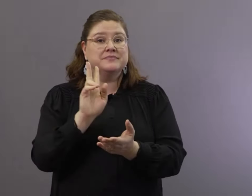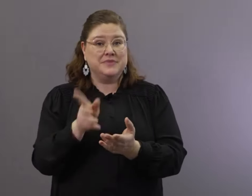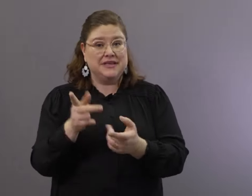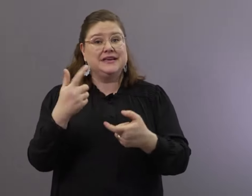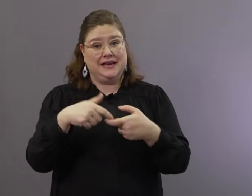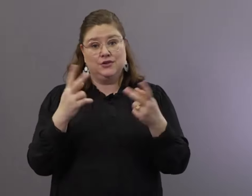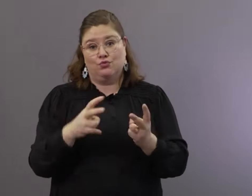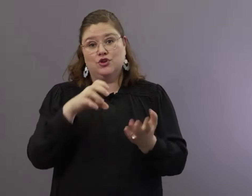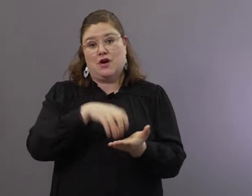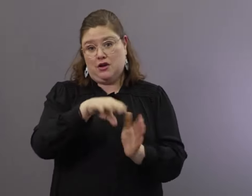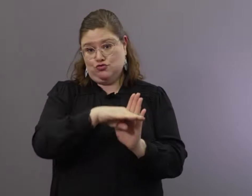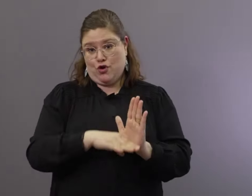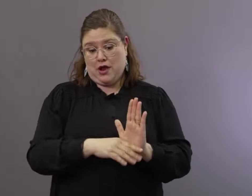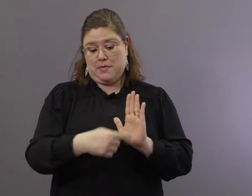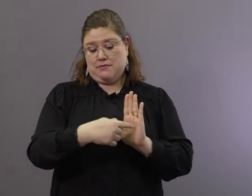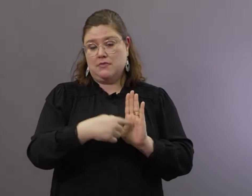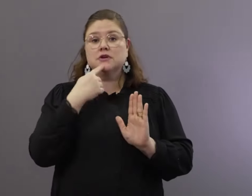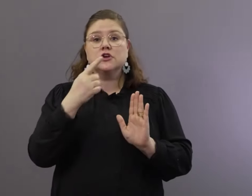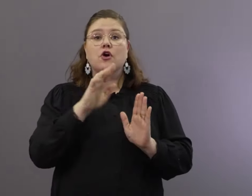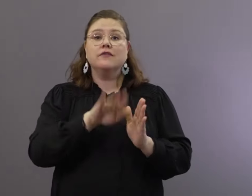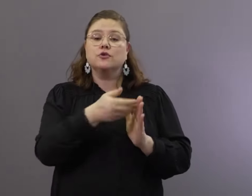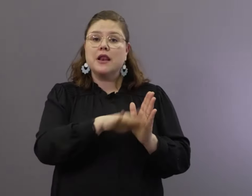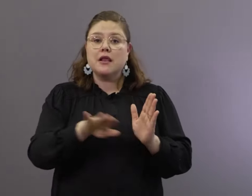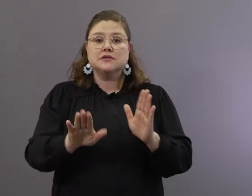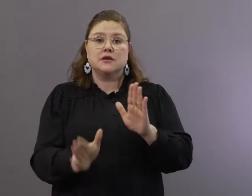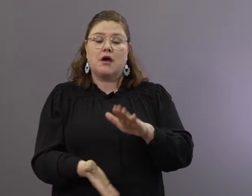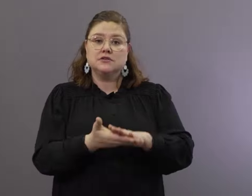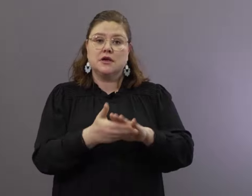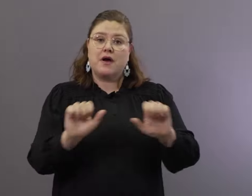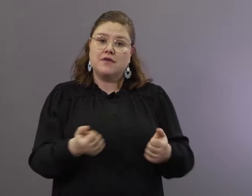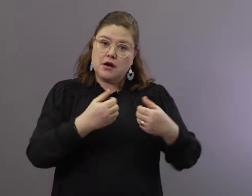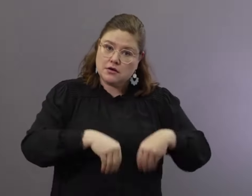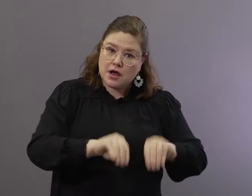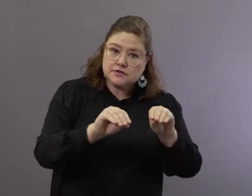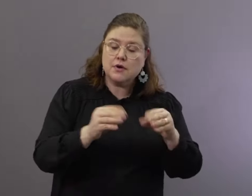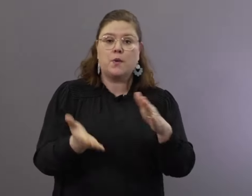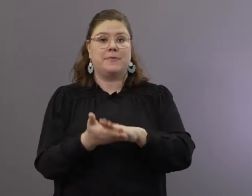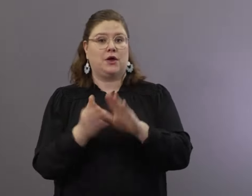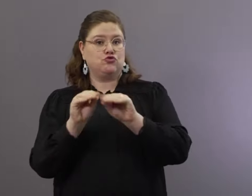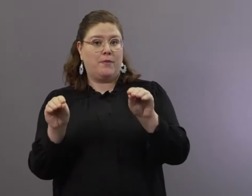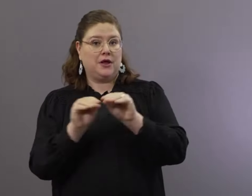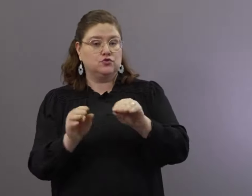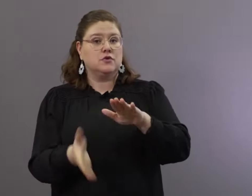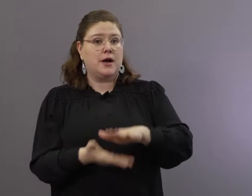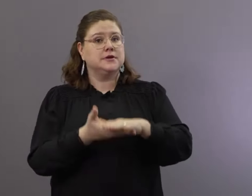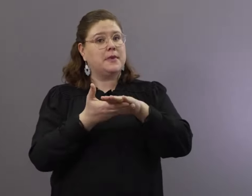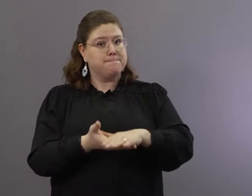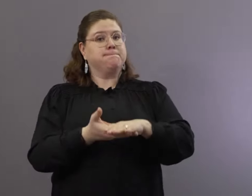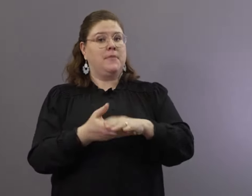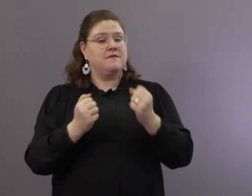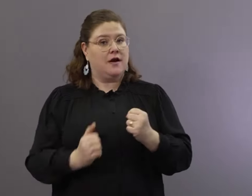kirjaus vahvistaa viittomakielisten lasten asemaa varhaiskasvatuksessa ja perusopetuksessa on varmasti